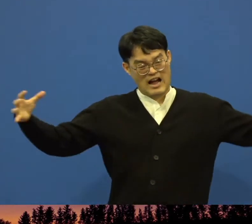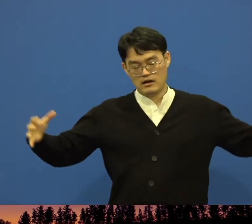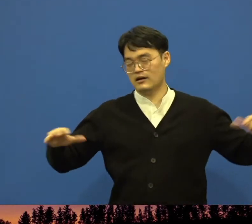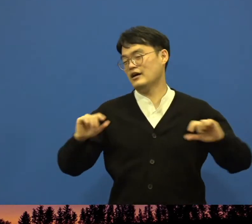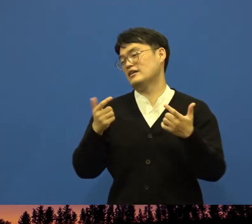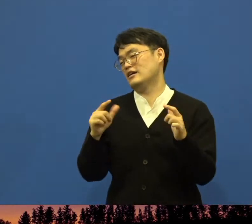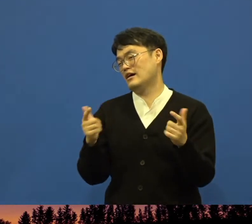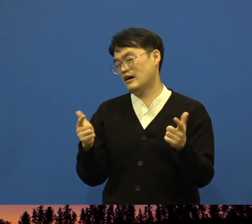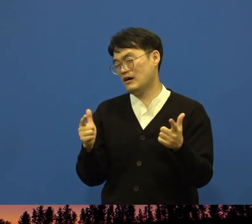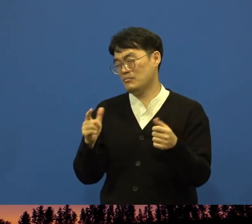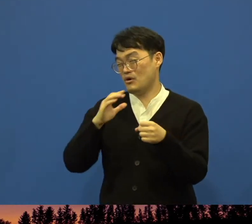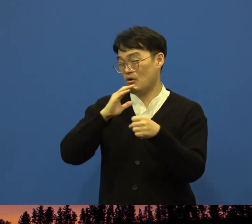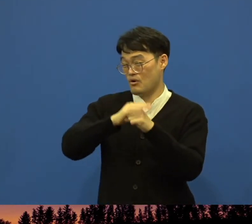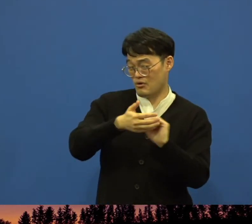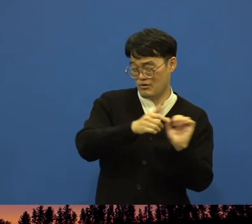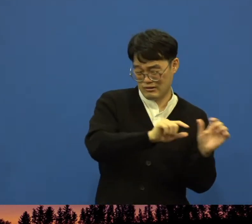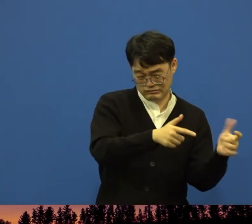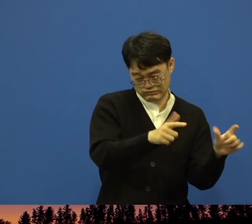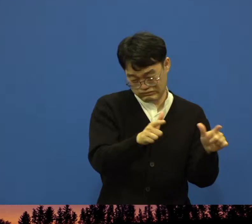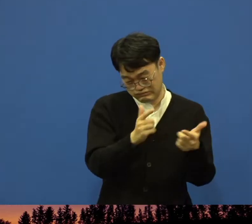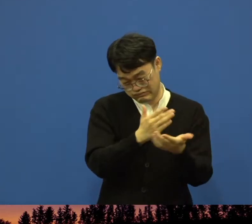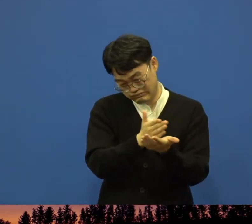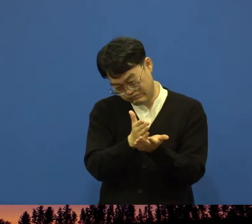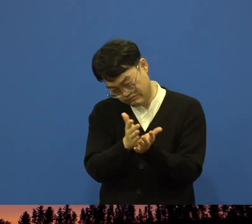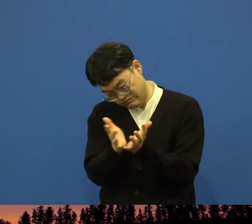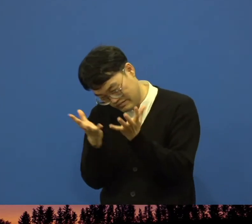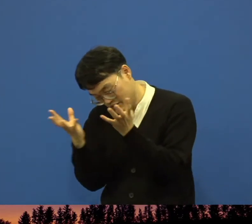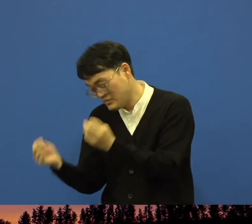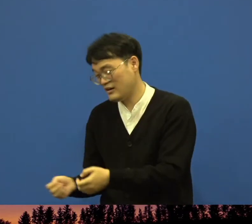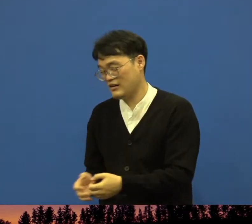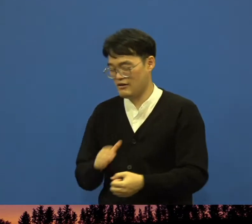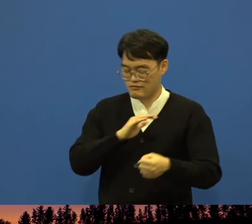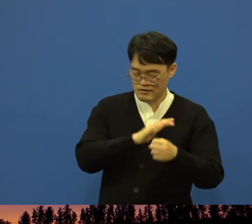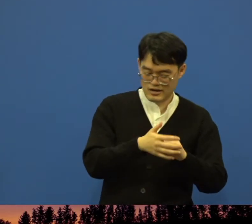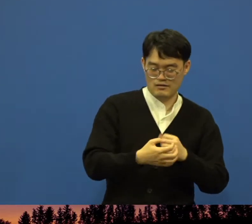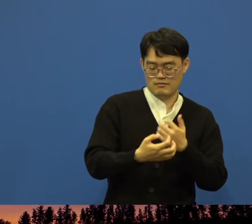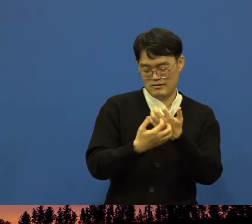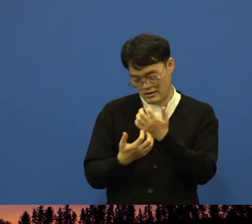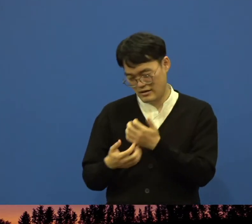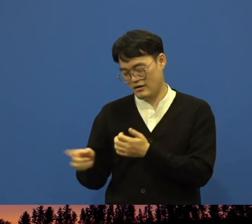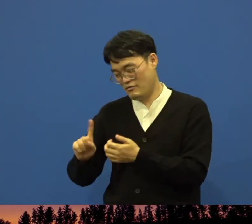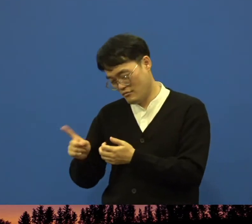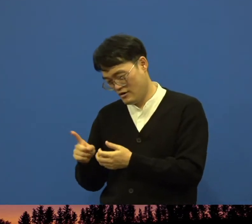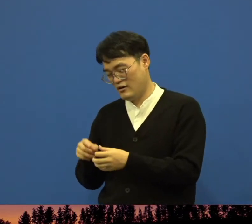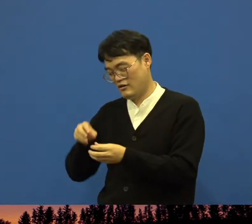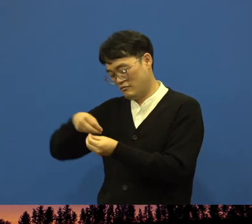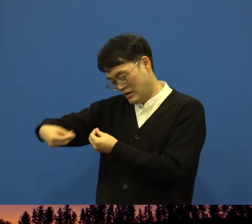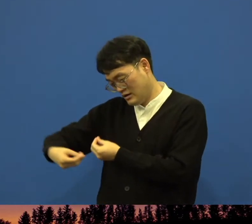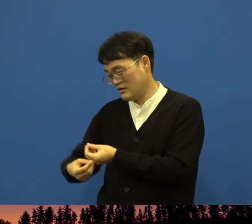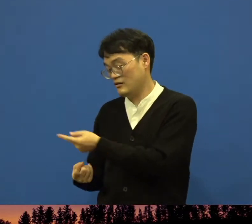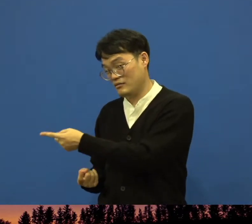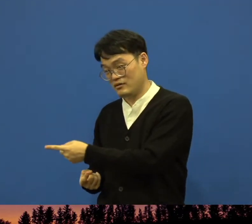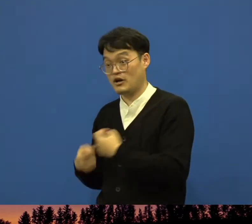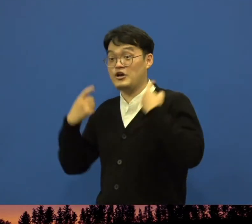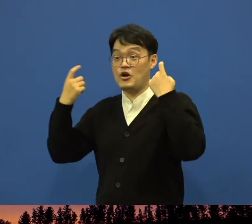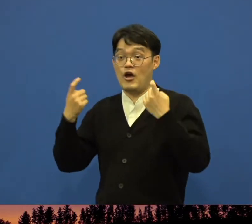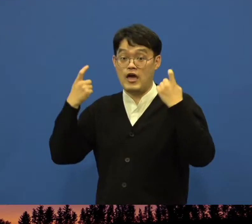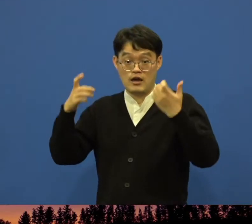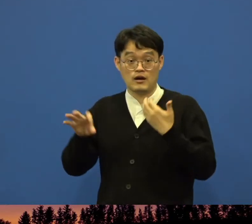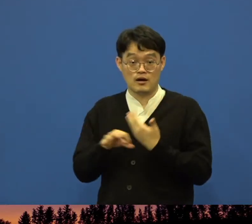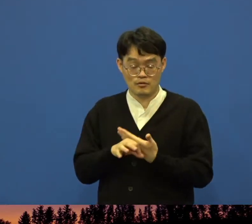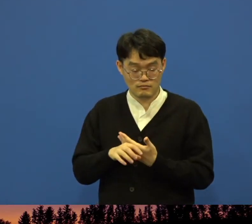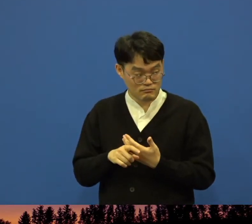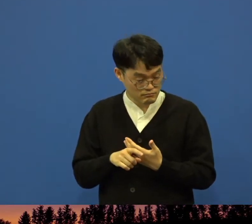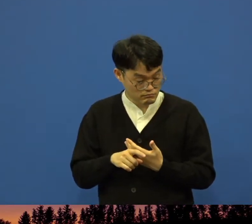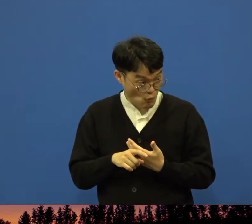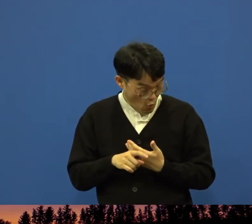아니라 오밀조밀하게 너무 다양한 과일을 만드시죠. 그죠? 우리가 어디 여행 가보면 그 여행한 나라에 한 번도 일생에